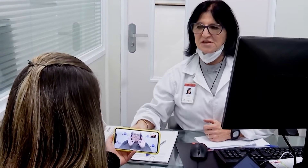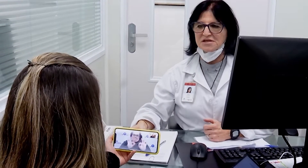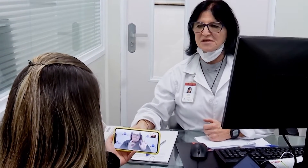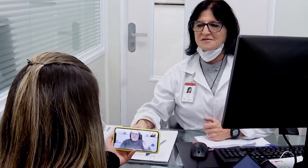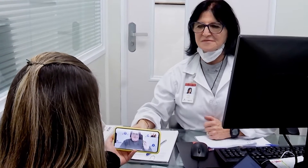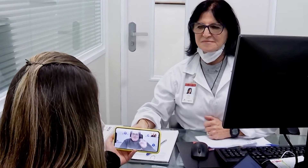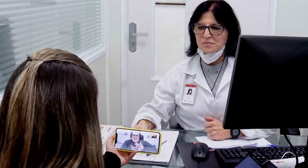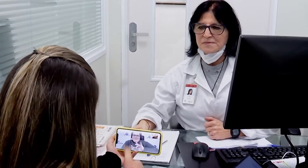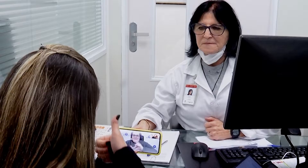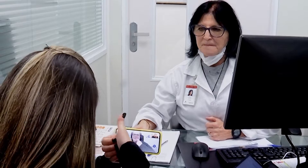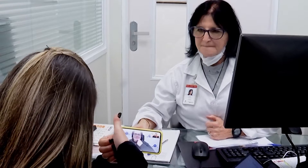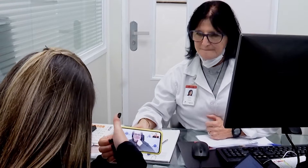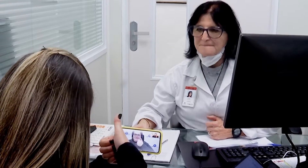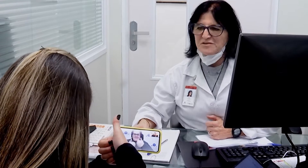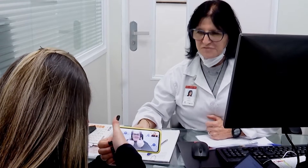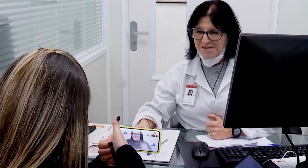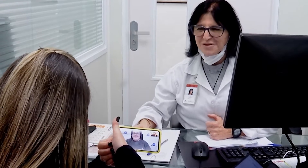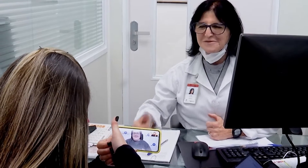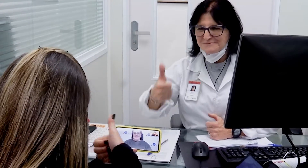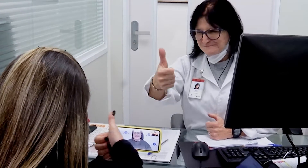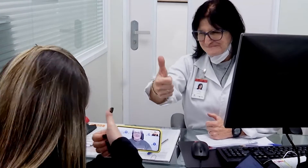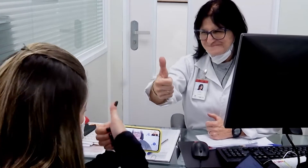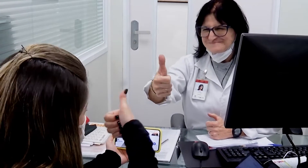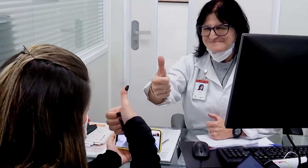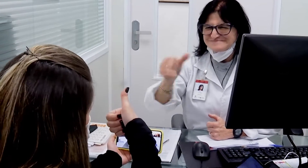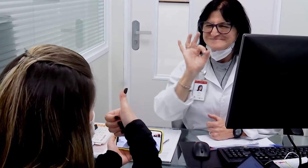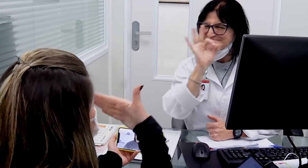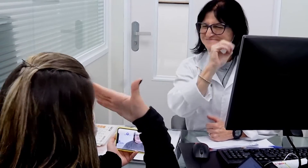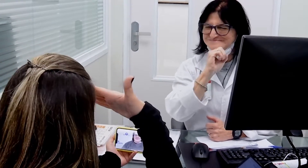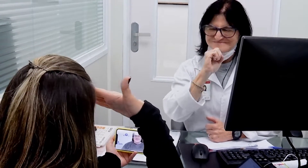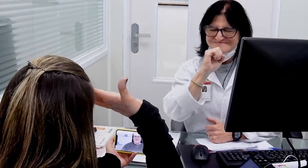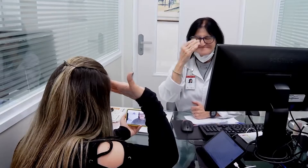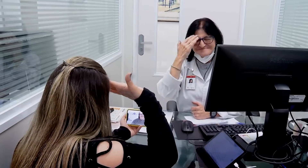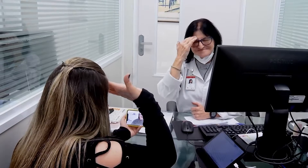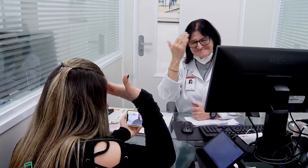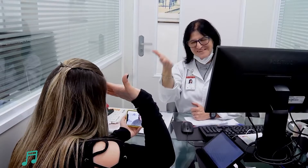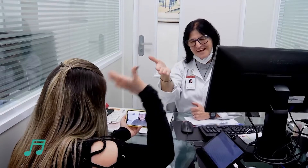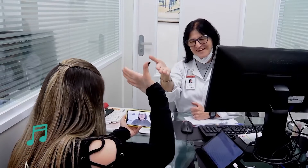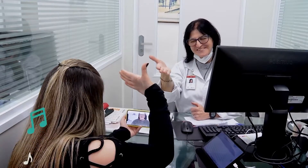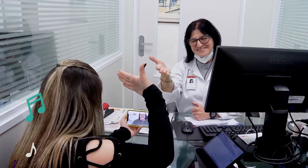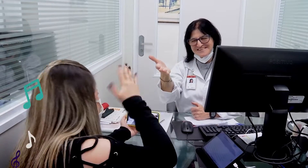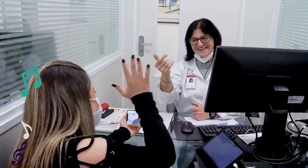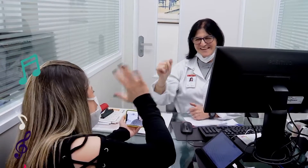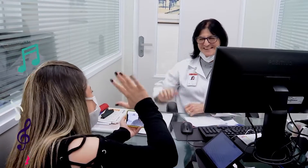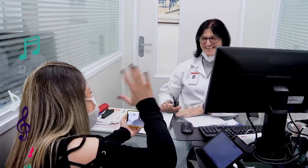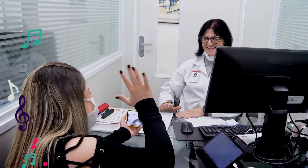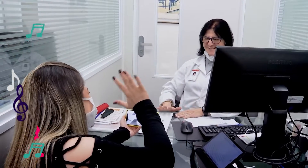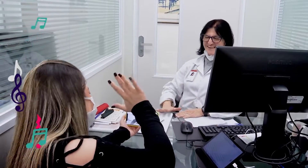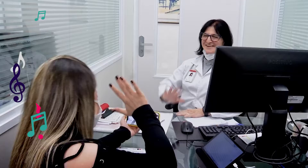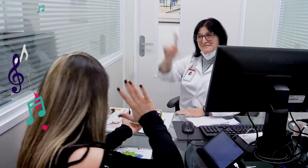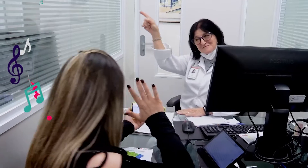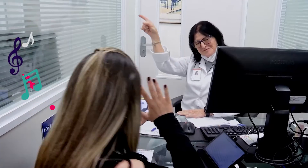sangue. Perfeito? Tá bom, tá ótimo. Obrigada. Obrigada a você.